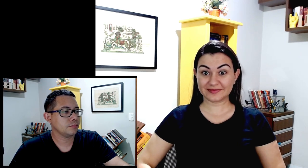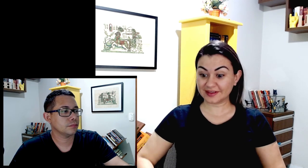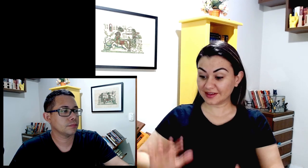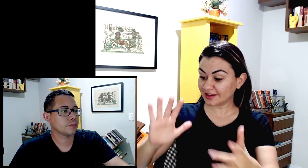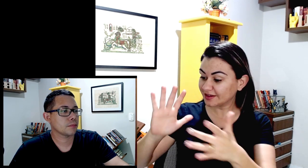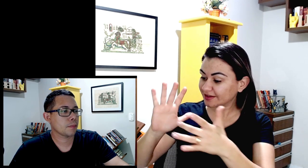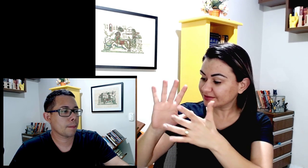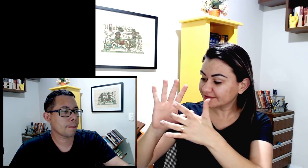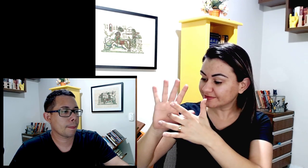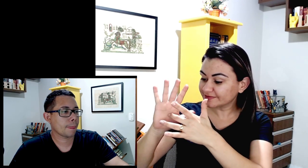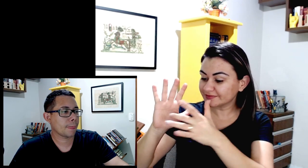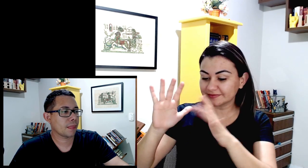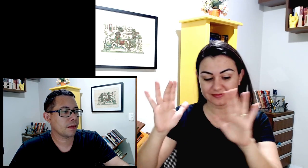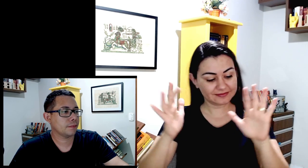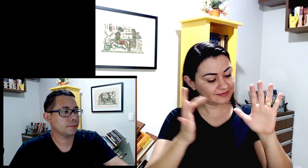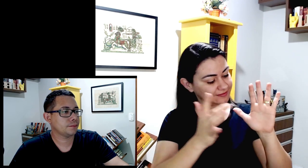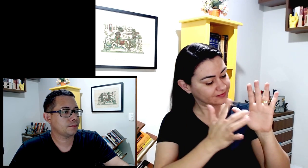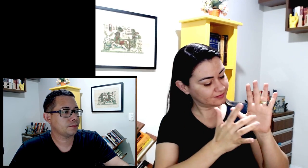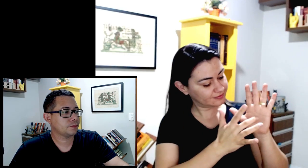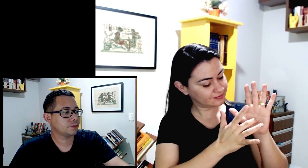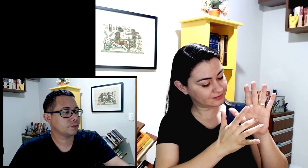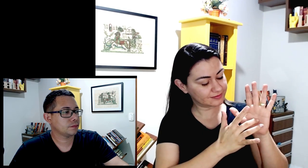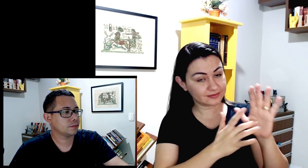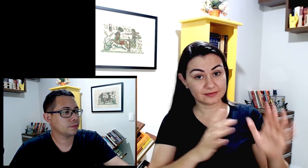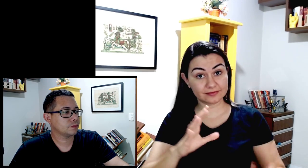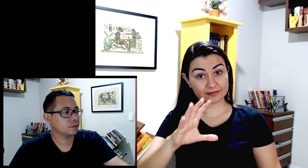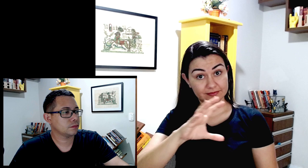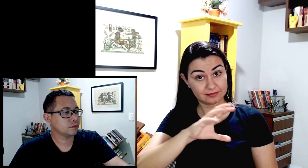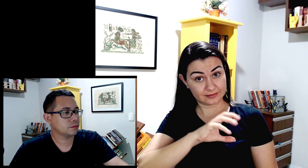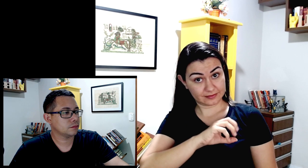E aí E aí